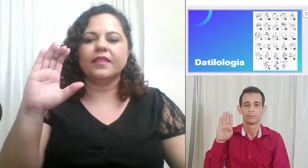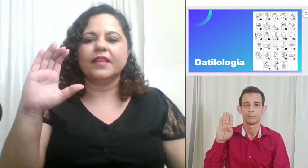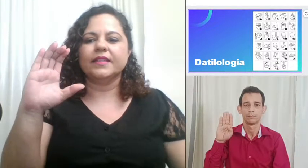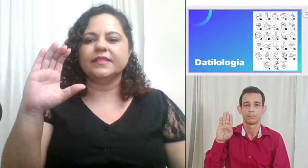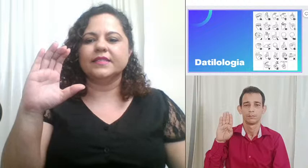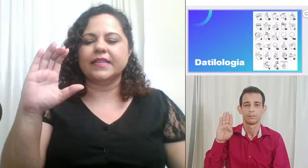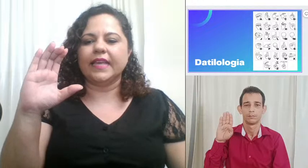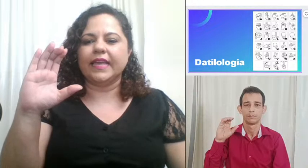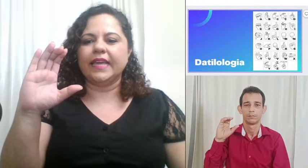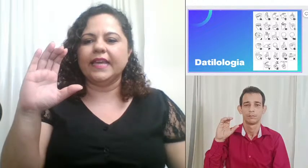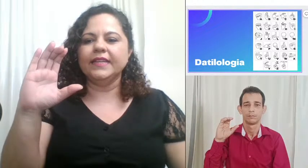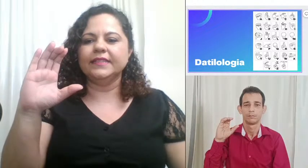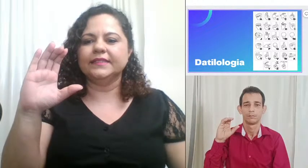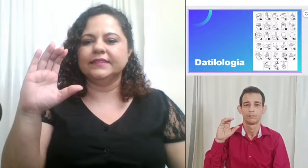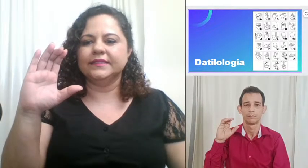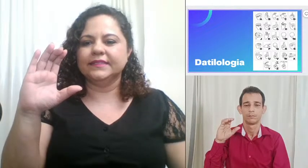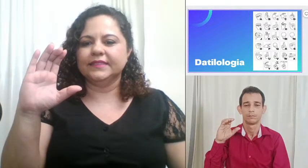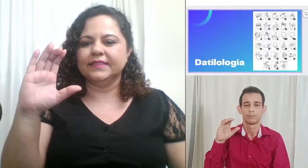C